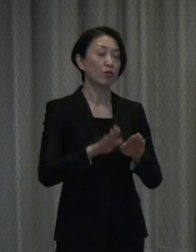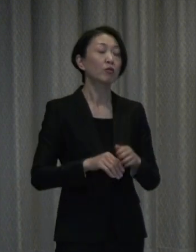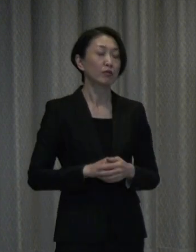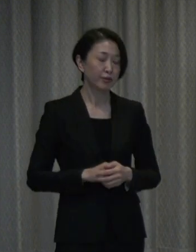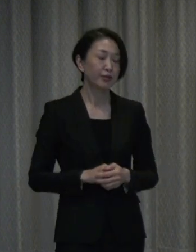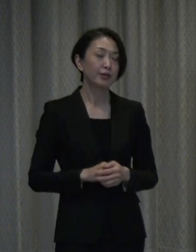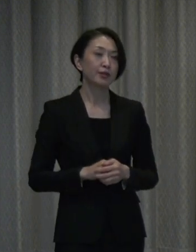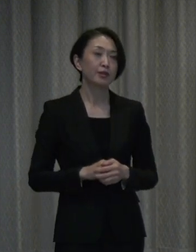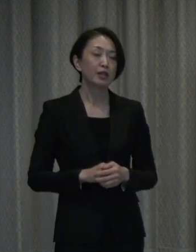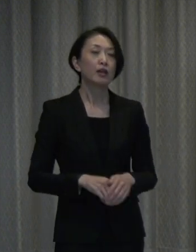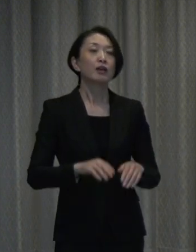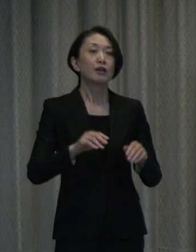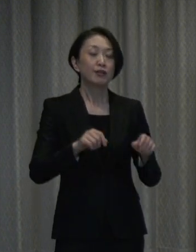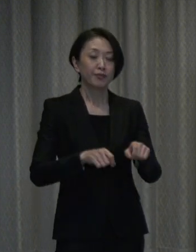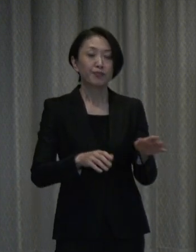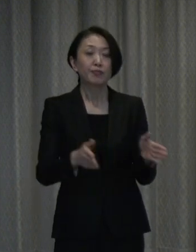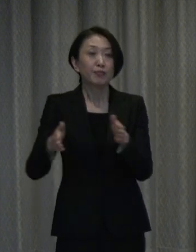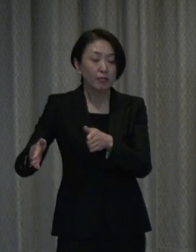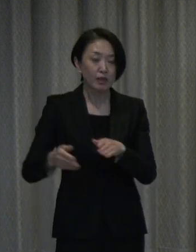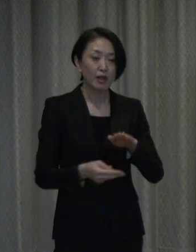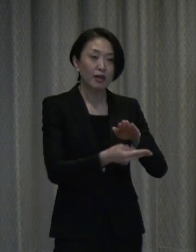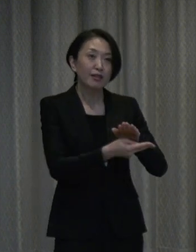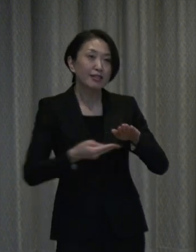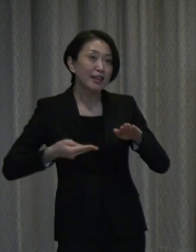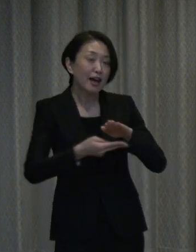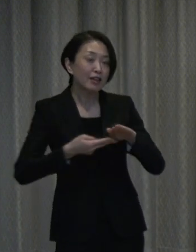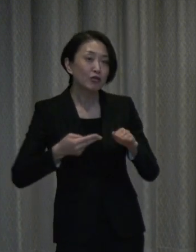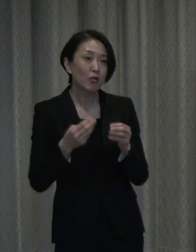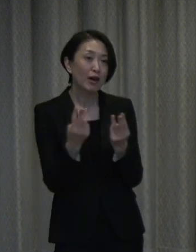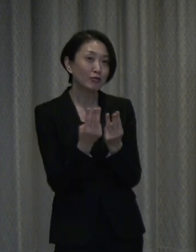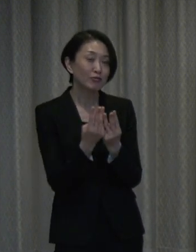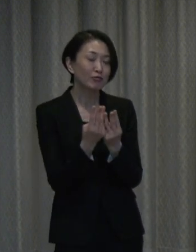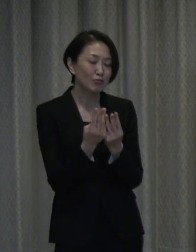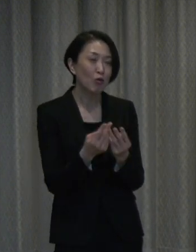一方で退院する方がだんだん増えてまいりまして、